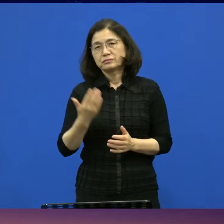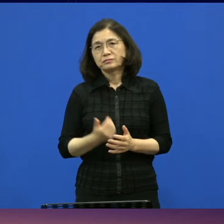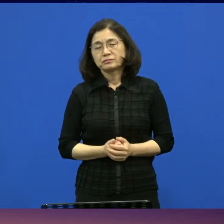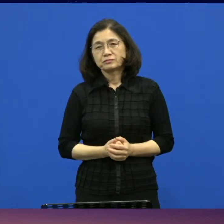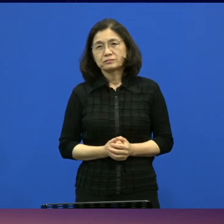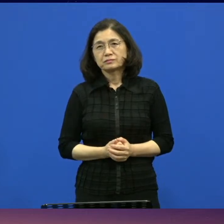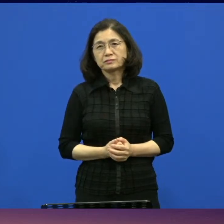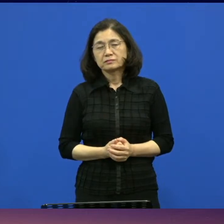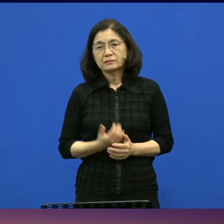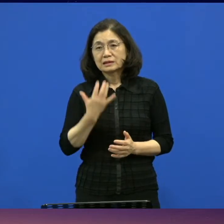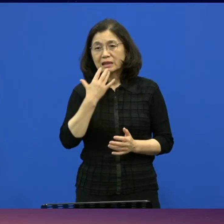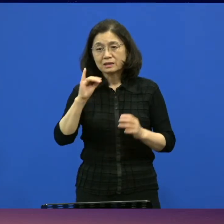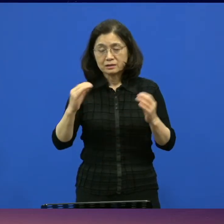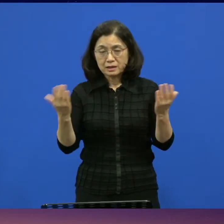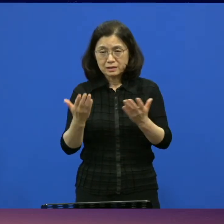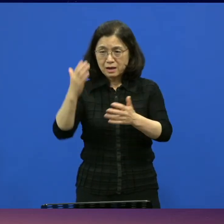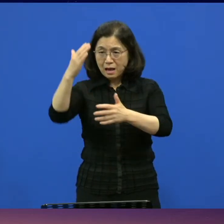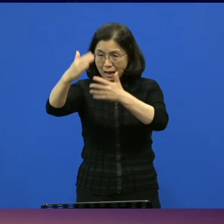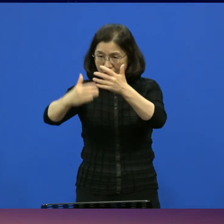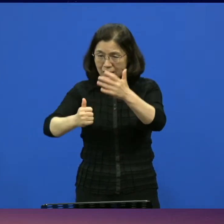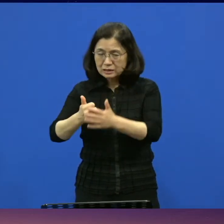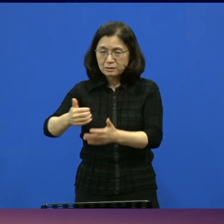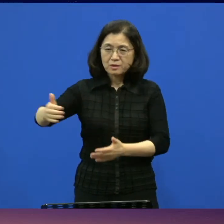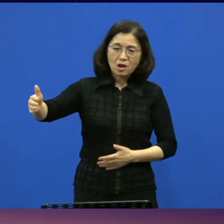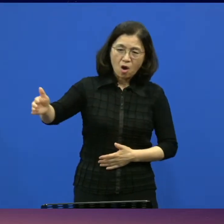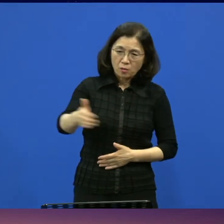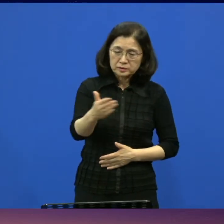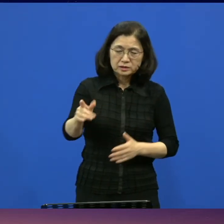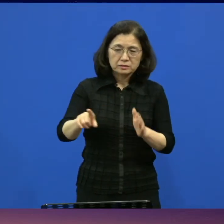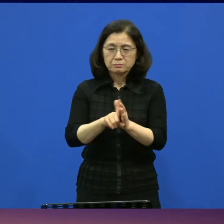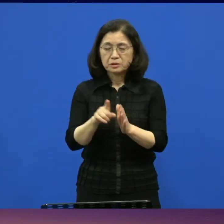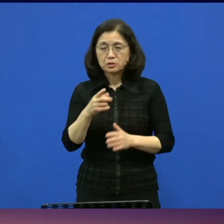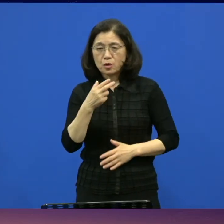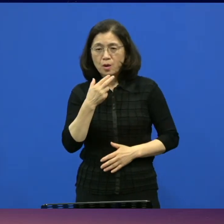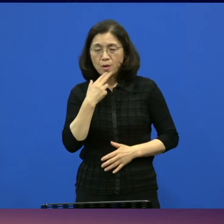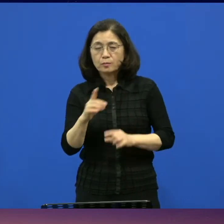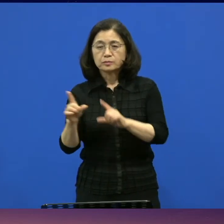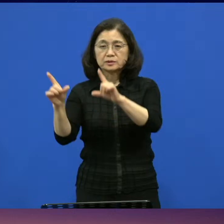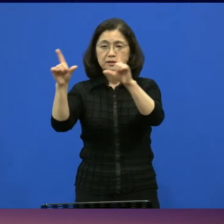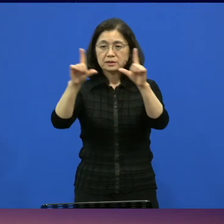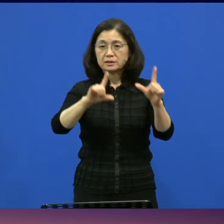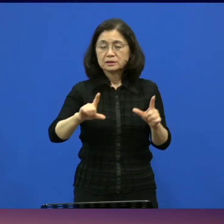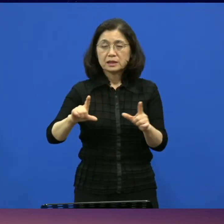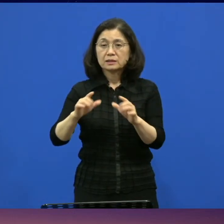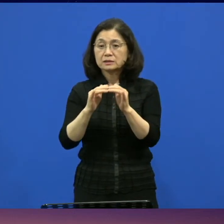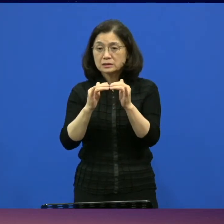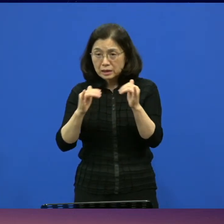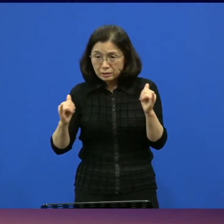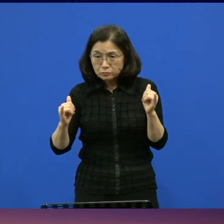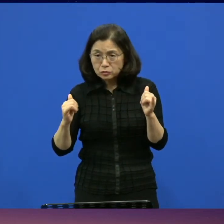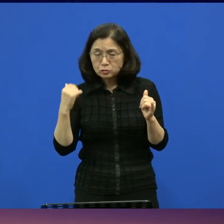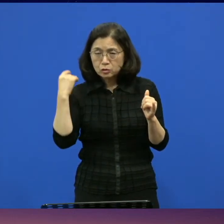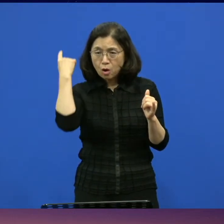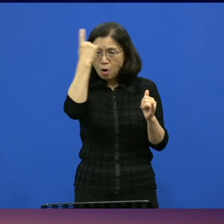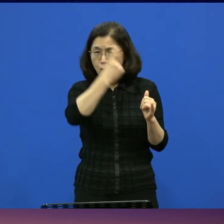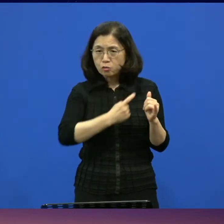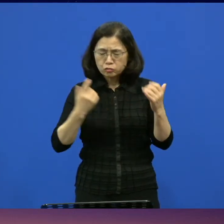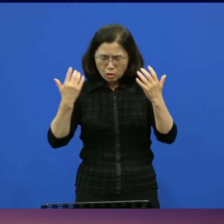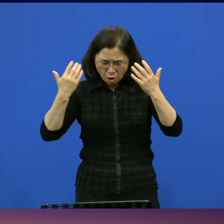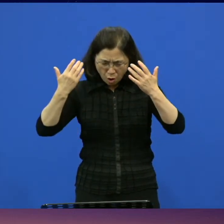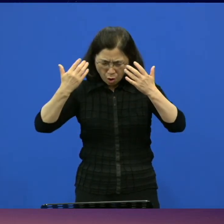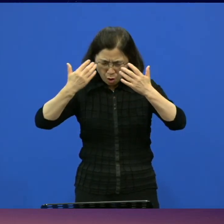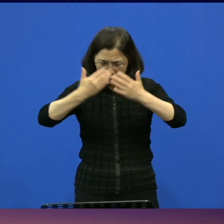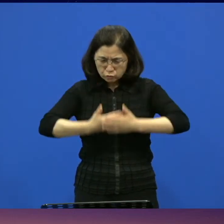당연하죠, 여러분. 하나님 없이 살았던 우리의 삶의 자아상은 어두울 수밖에 없어요. 그래서 여러분 세상 안으로 들어가면요, 그